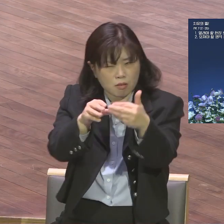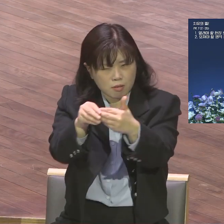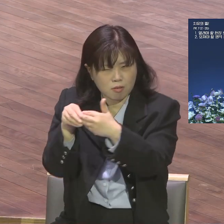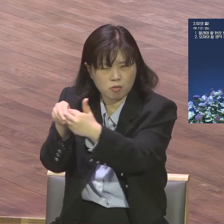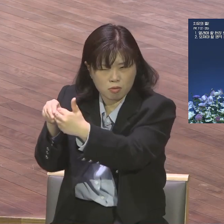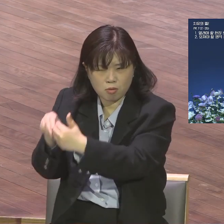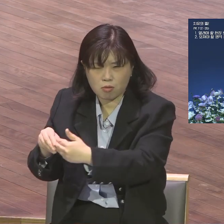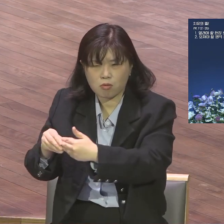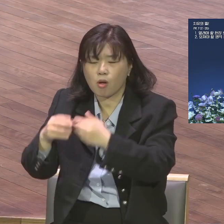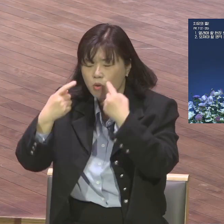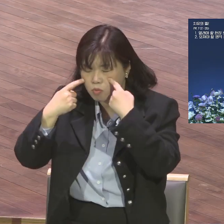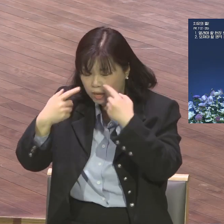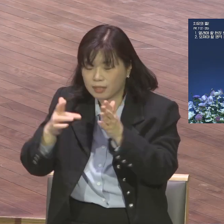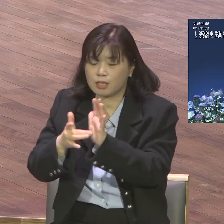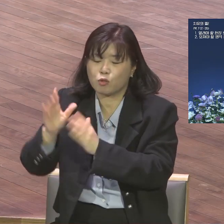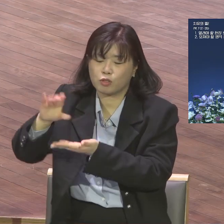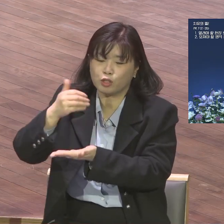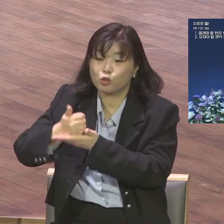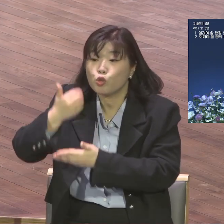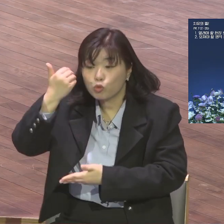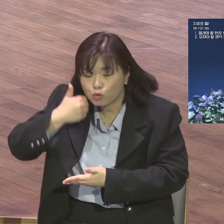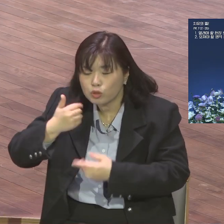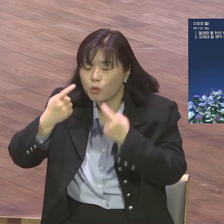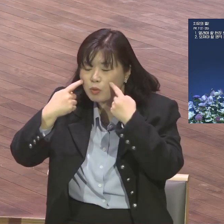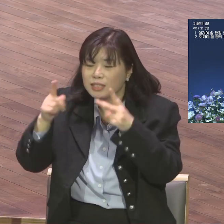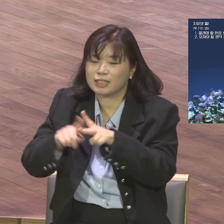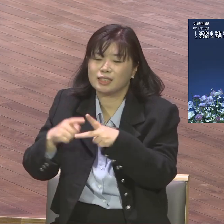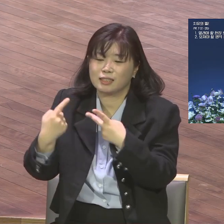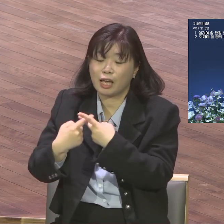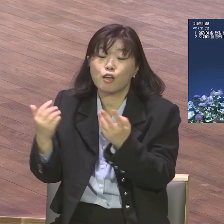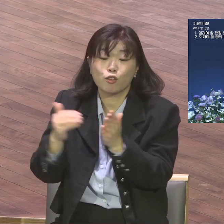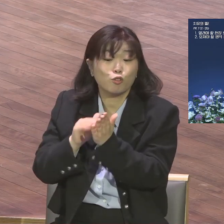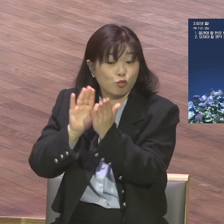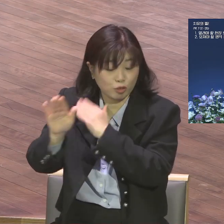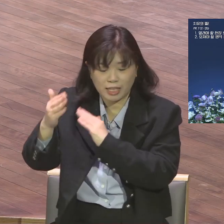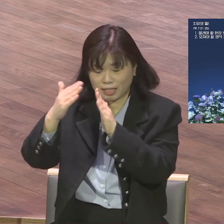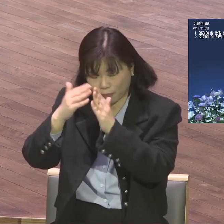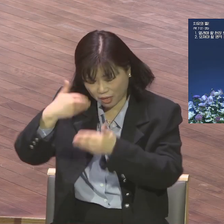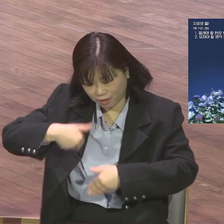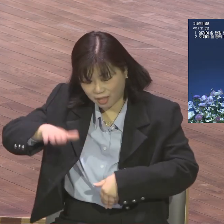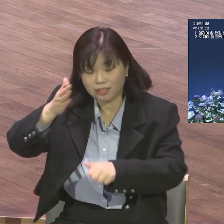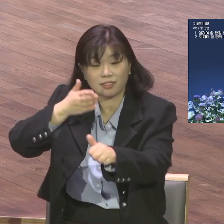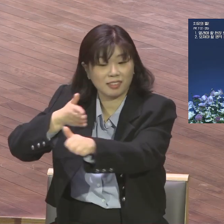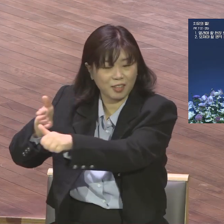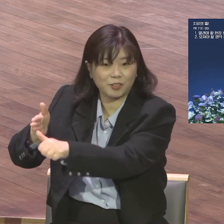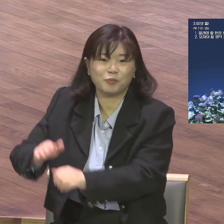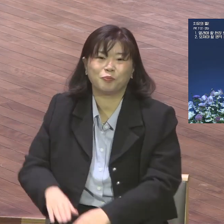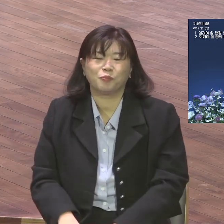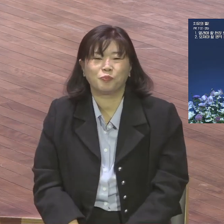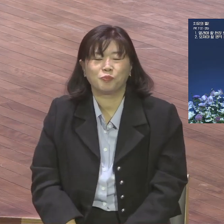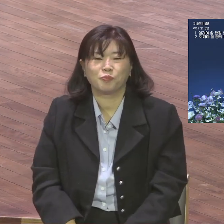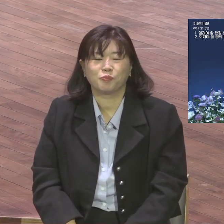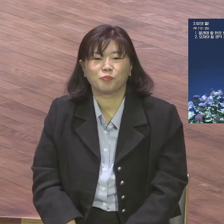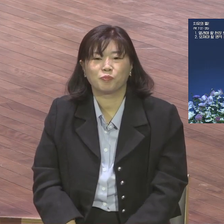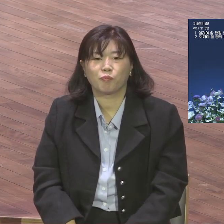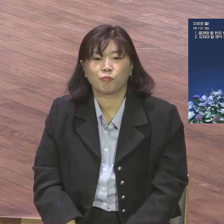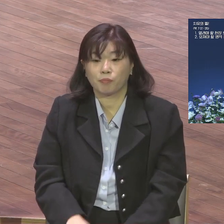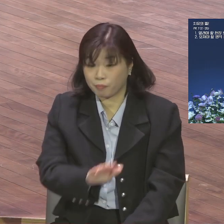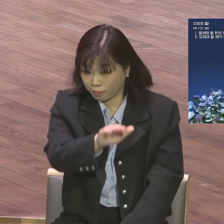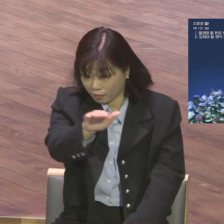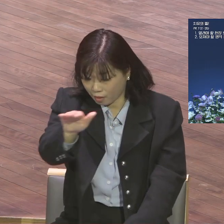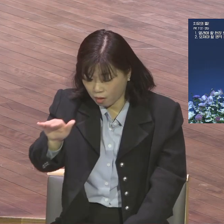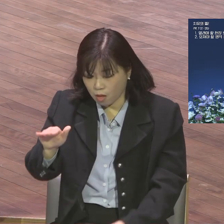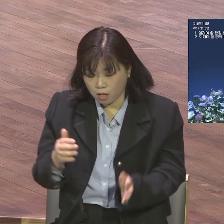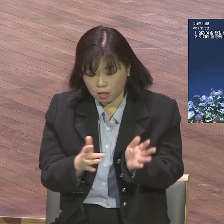우리 관심 하나예요. 현장에 부신 영혼들이 영적인 귀가 열려서 예수가 그리스도라는